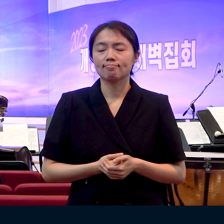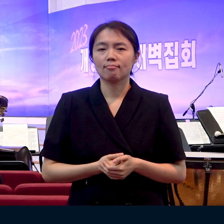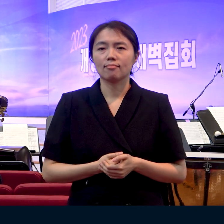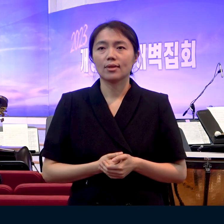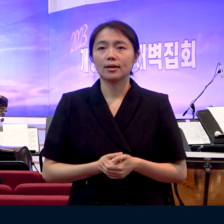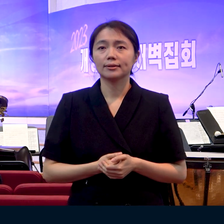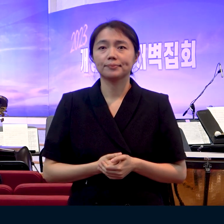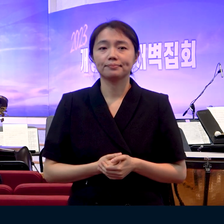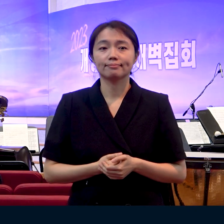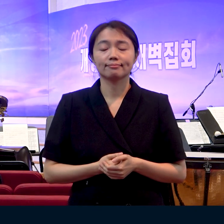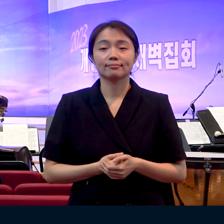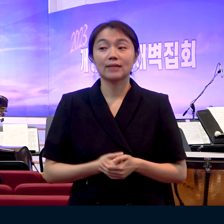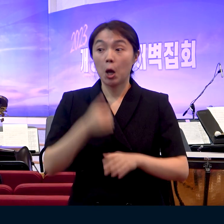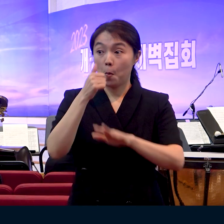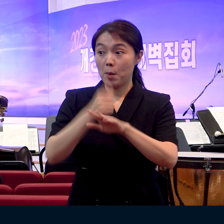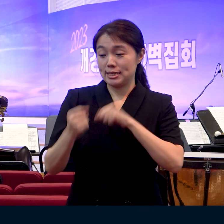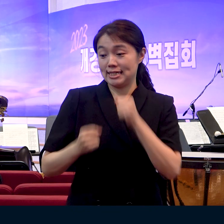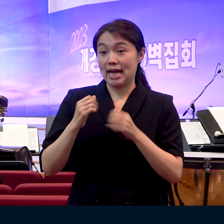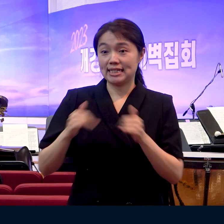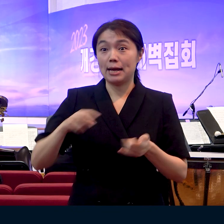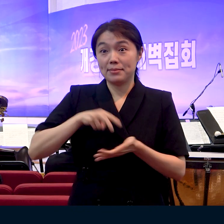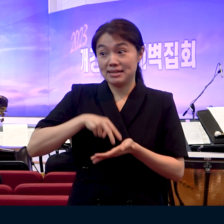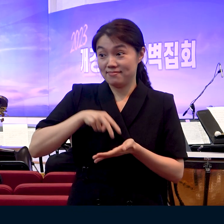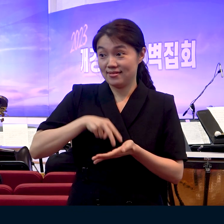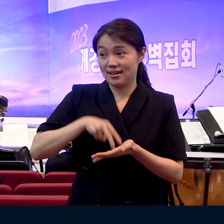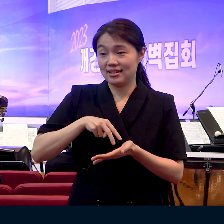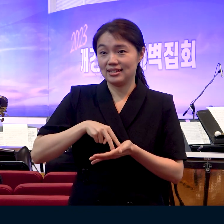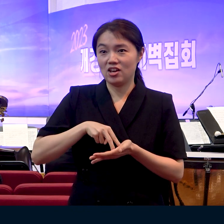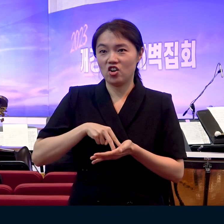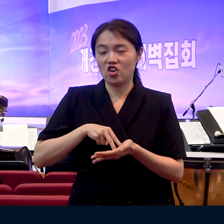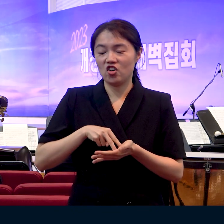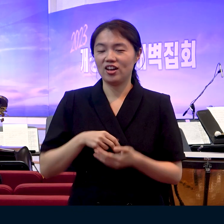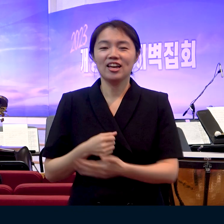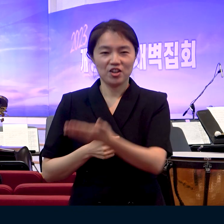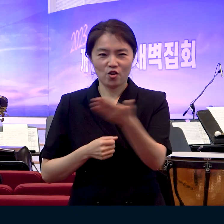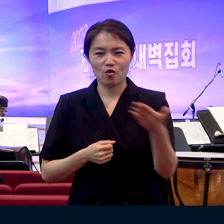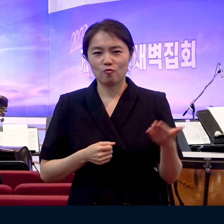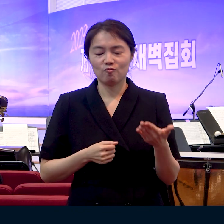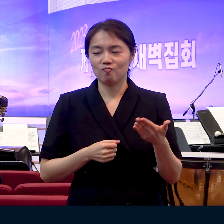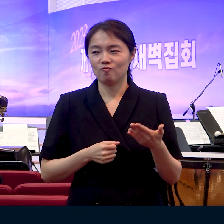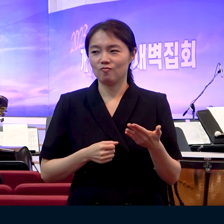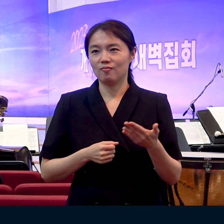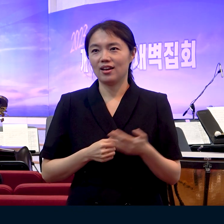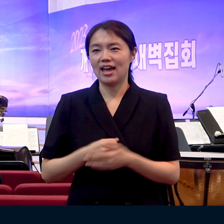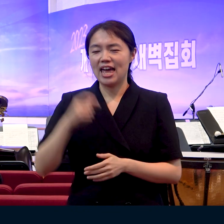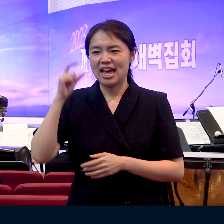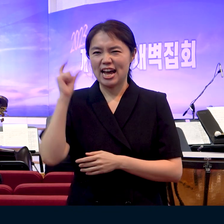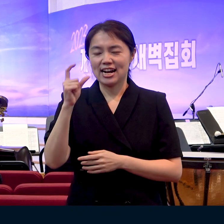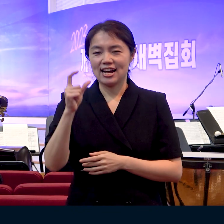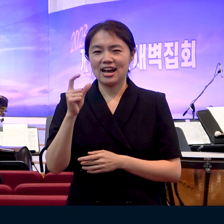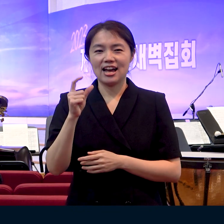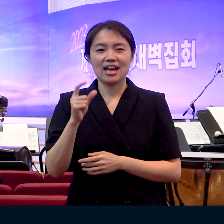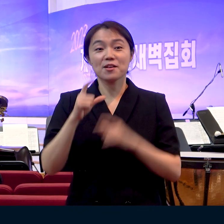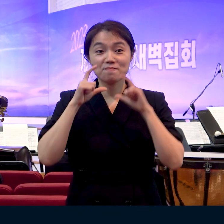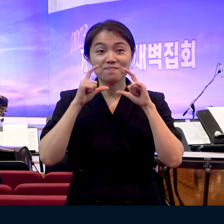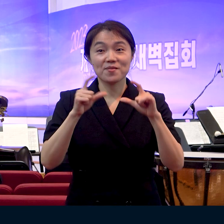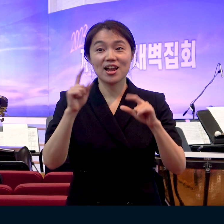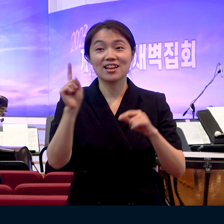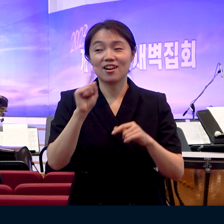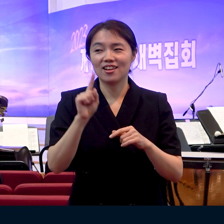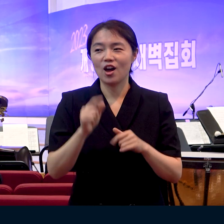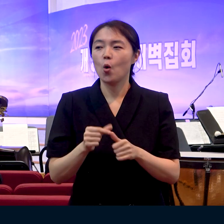그러므로 앵커로서 이 목회의 마지막 구간을 달리면서 아주 단호하게 선포합니다. 호산나 교회 앞으로